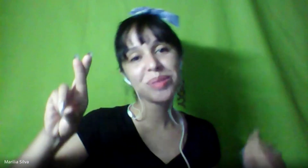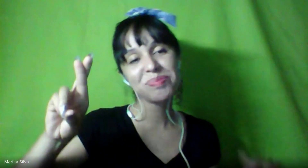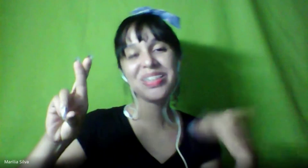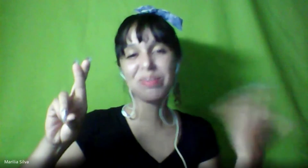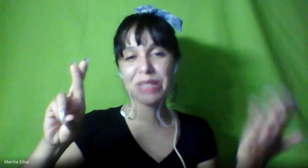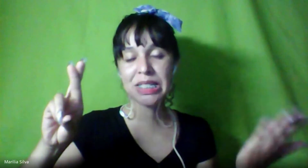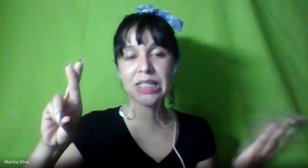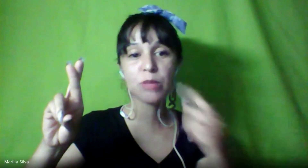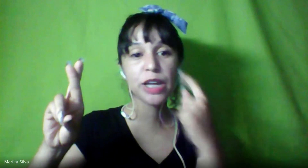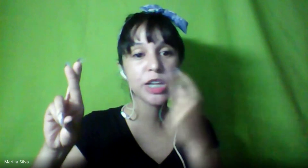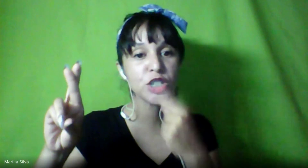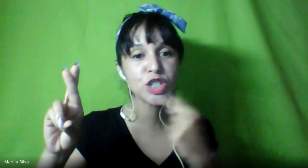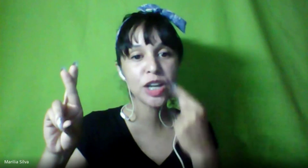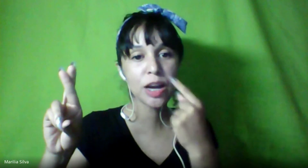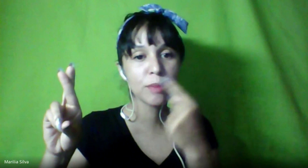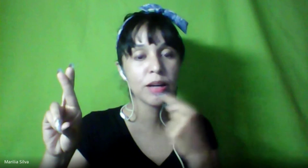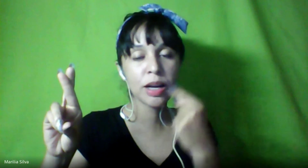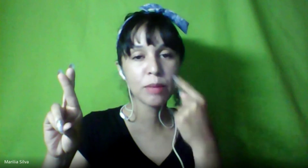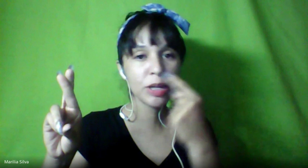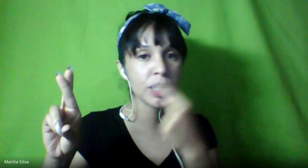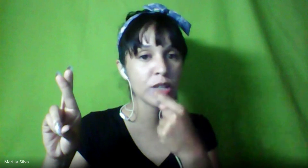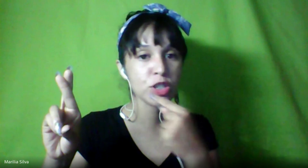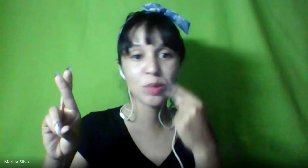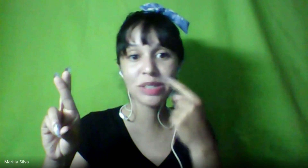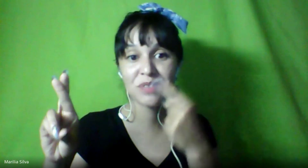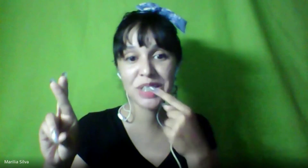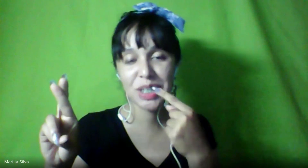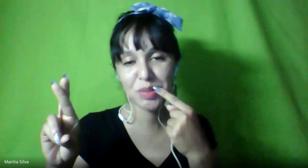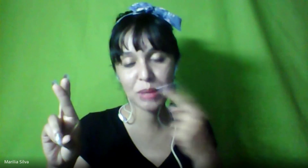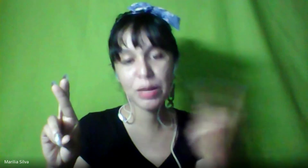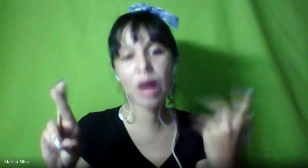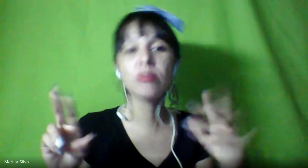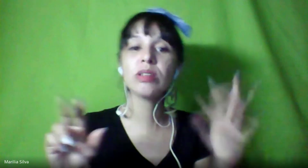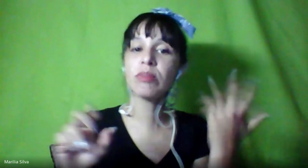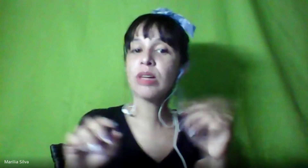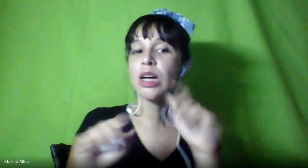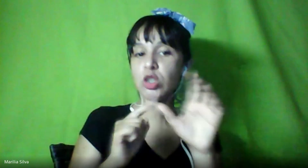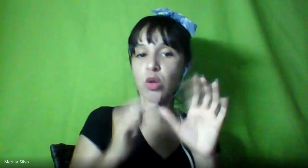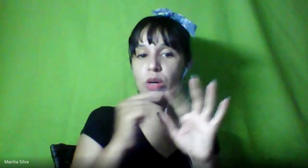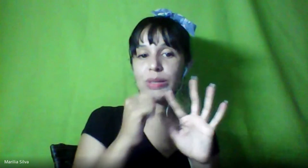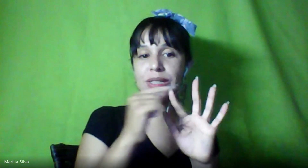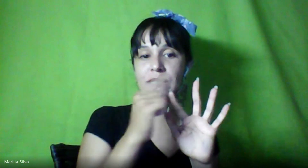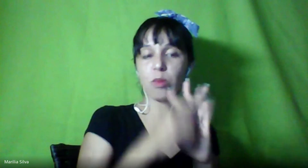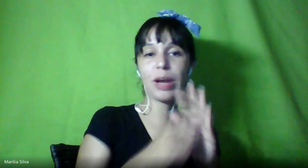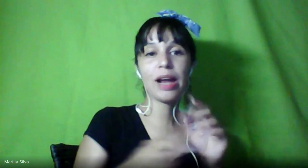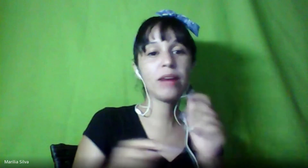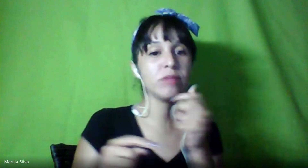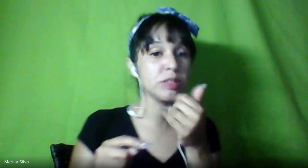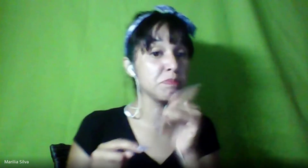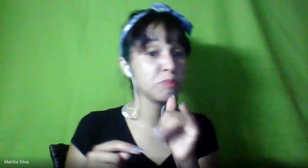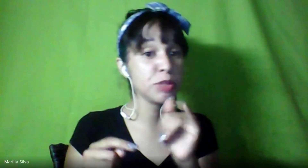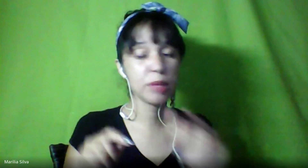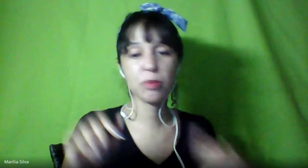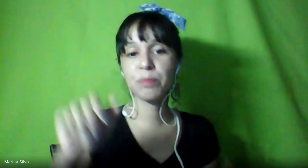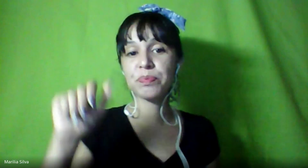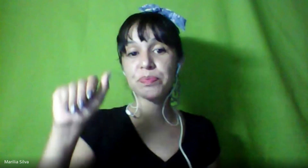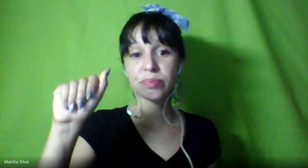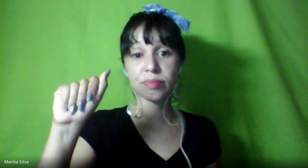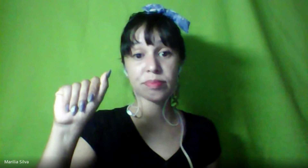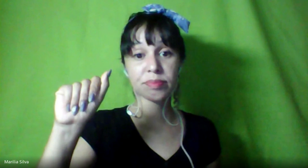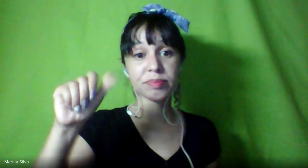Amor. Não precisa, porque aí a gente acaba que a gente começa a fazer leitura labial. Então, escolham essas 5 palavras, por